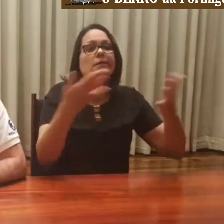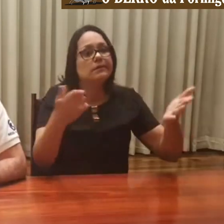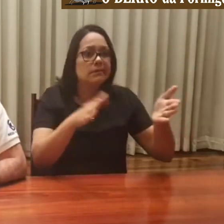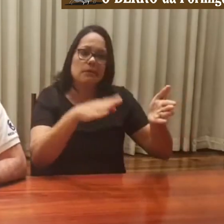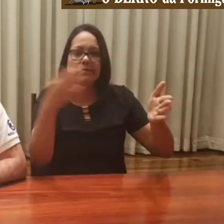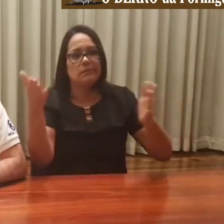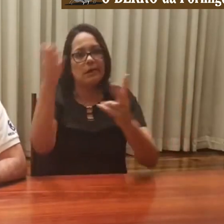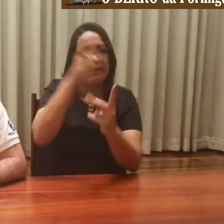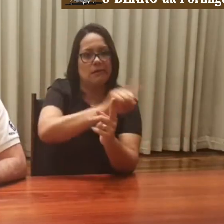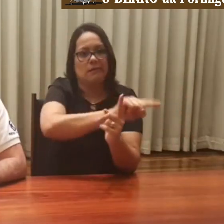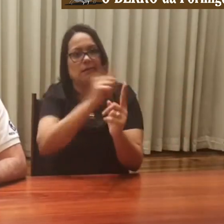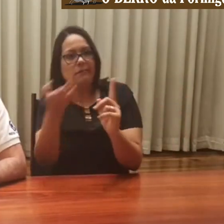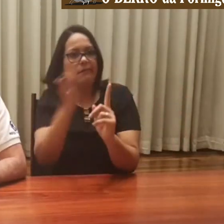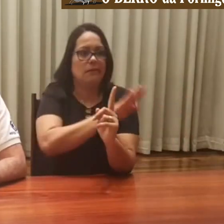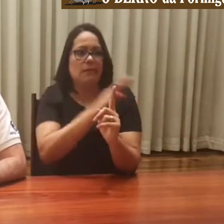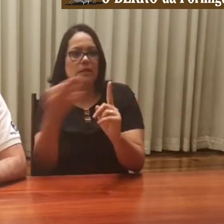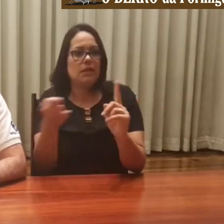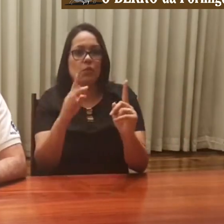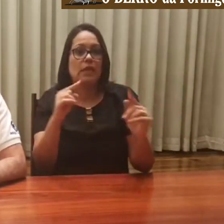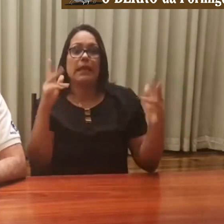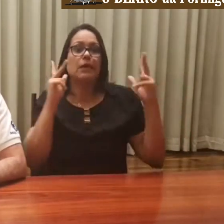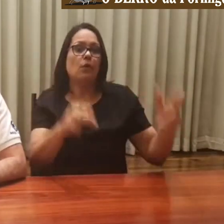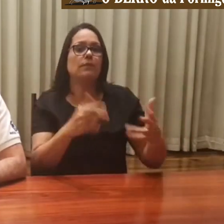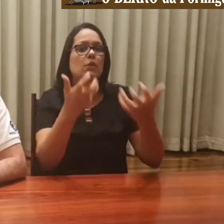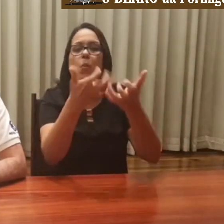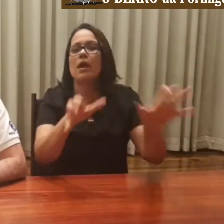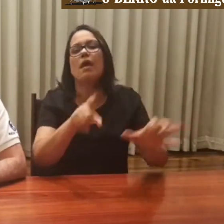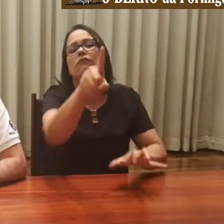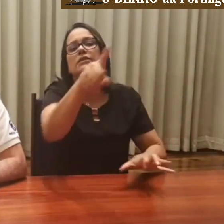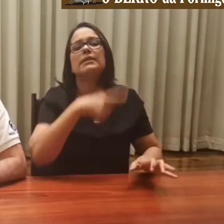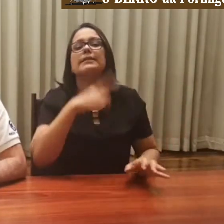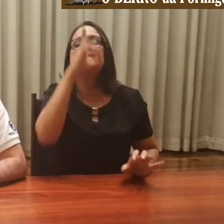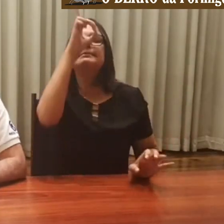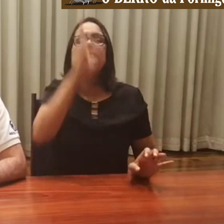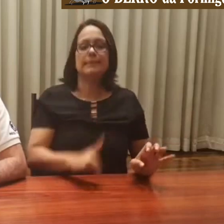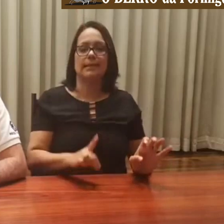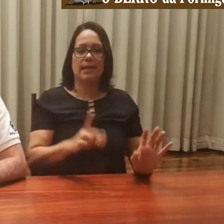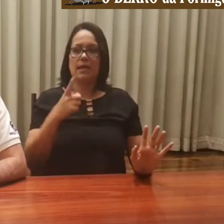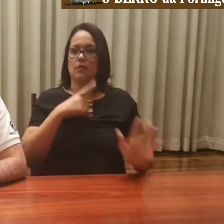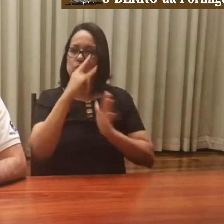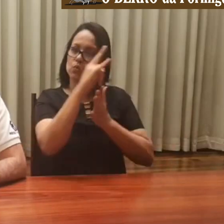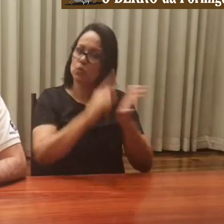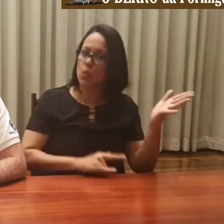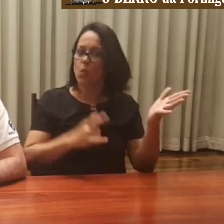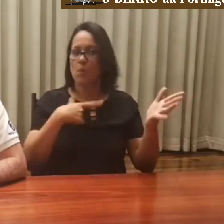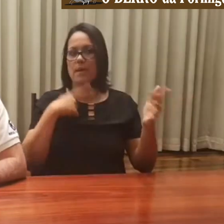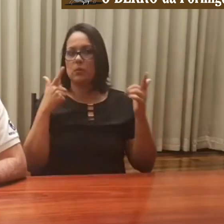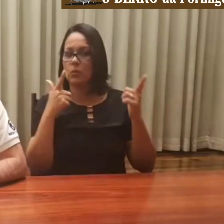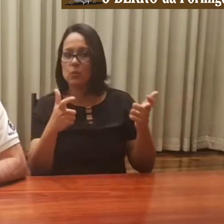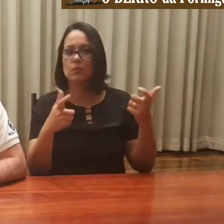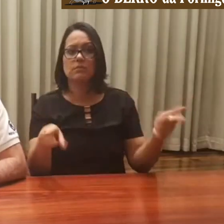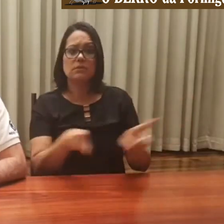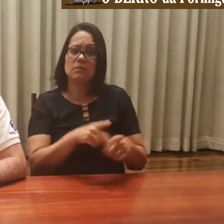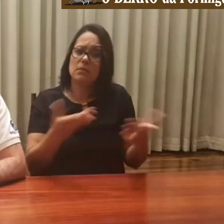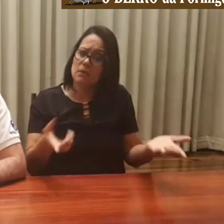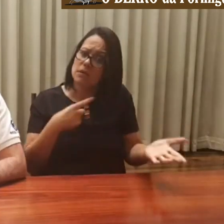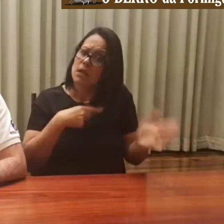ter unanimidade, quer que você não tenha direito à posse de arma de fogo, em alguns casos, com